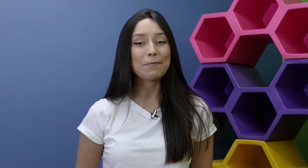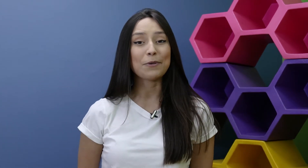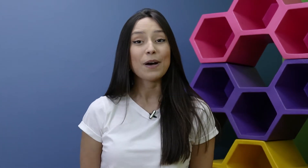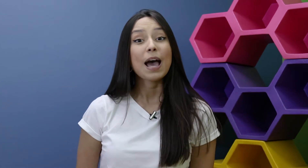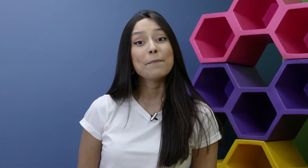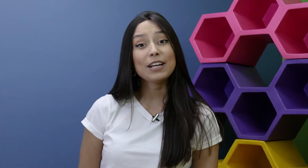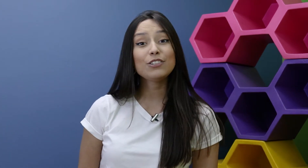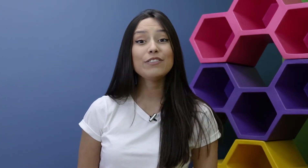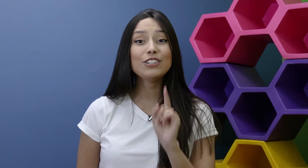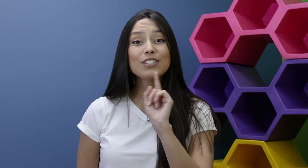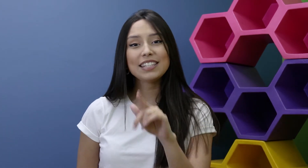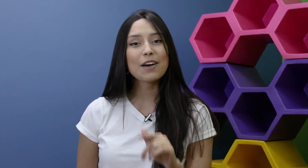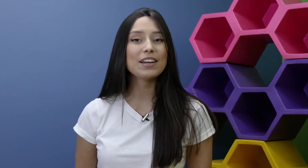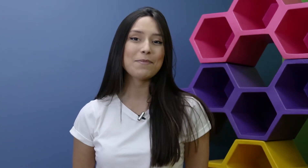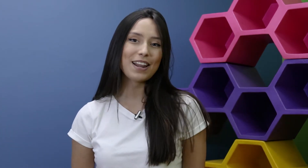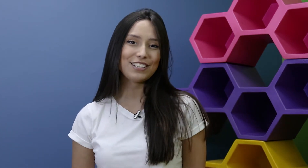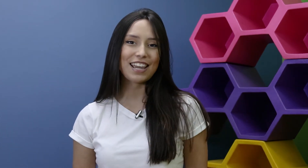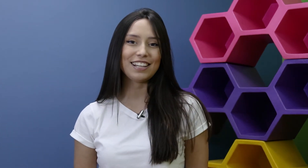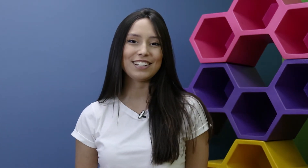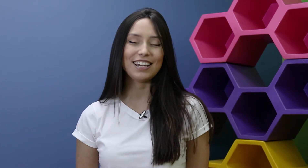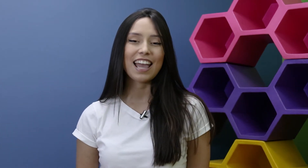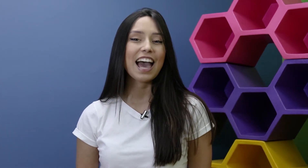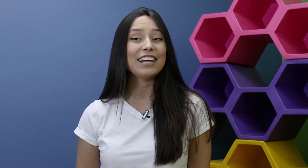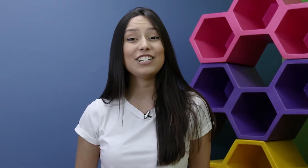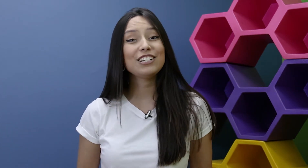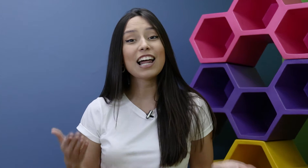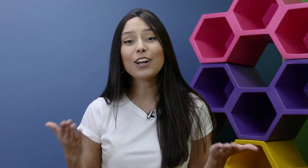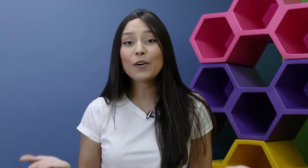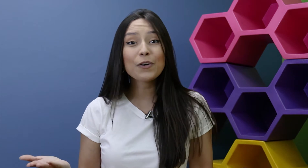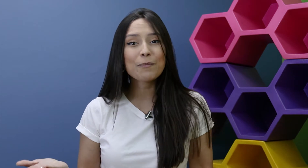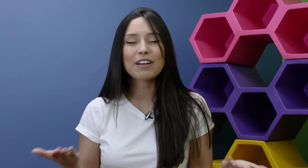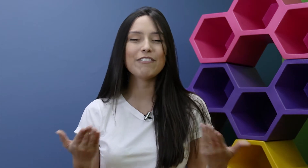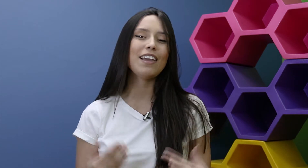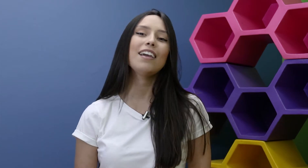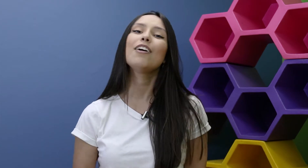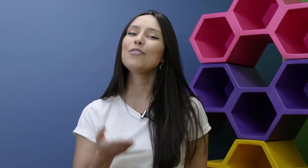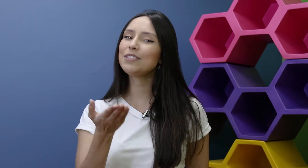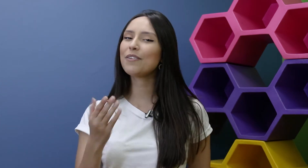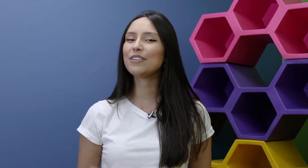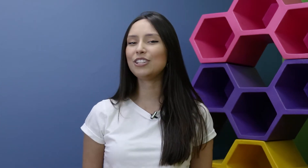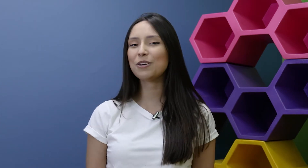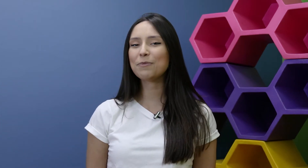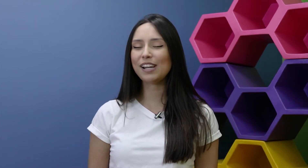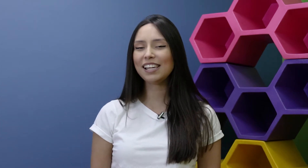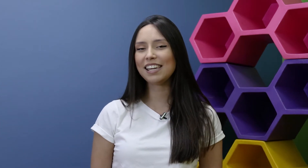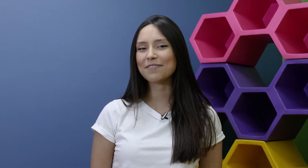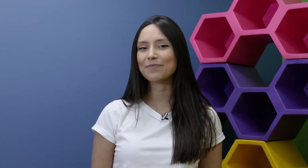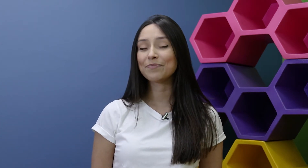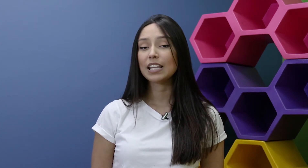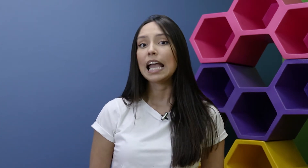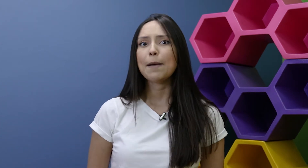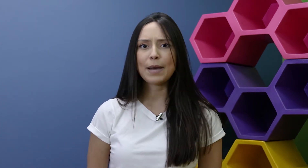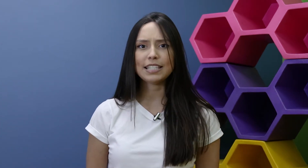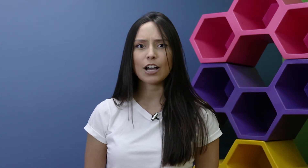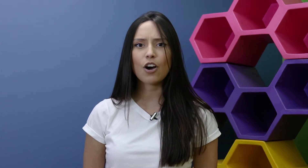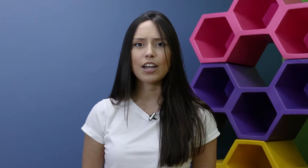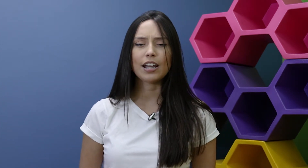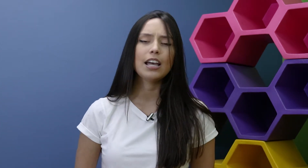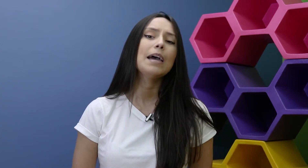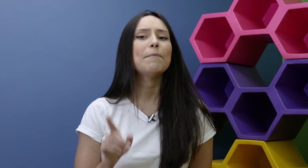tempo! Mande um vídeo seu aqui pra gente! A gente tá louco pra ver o seu rostinho por aqui! Mas agora,